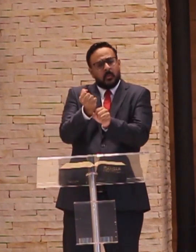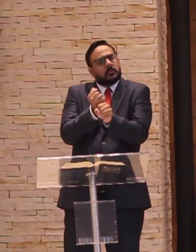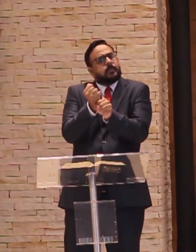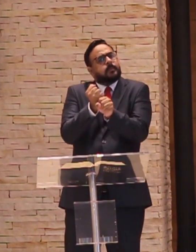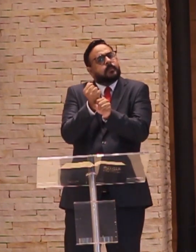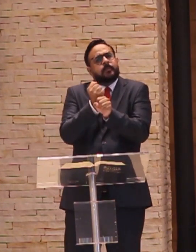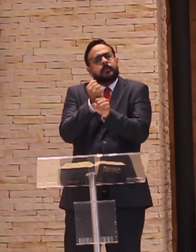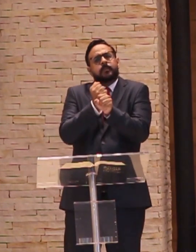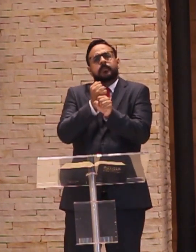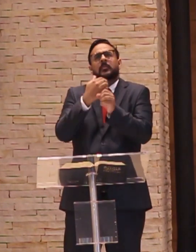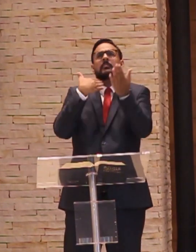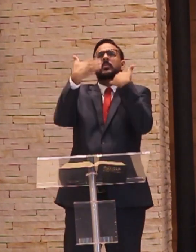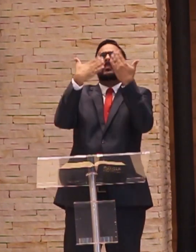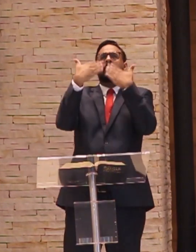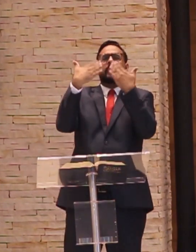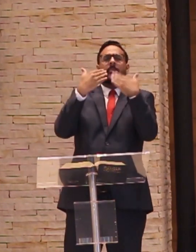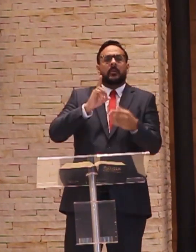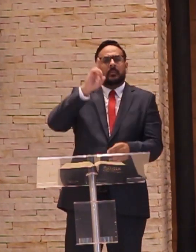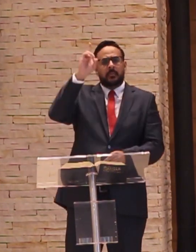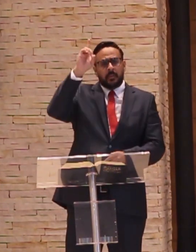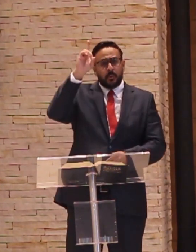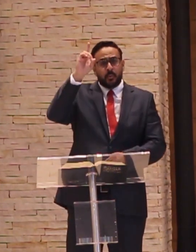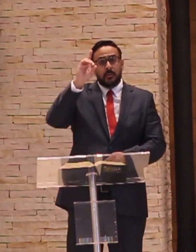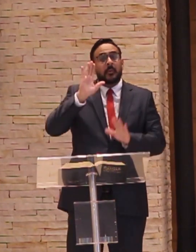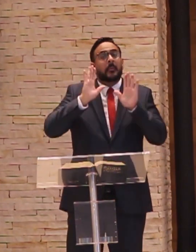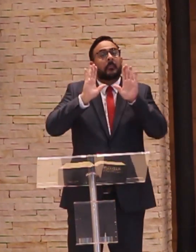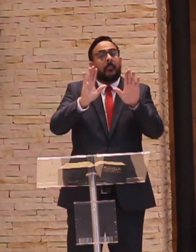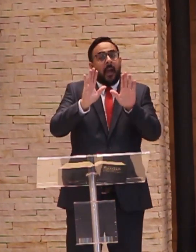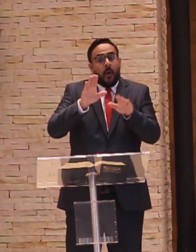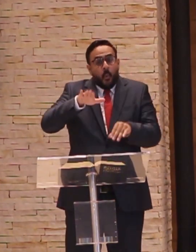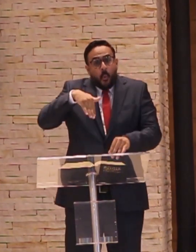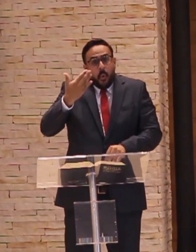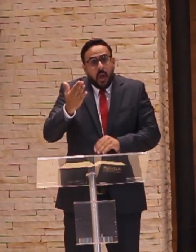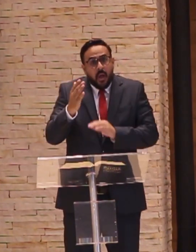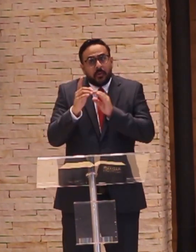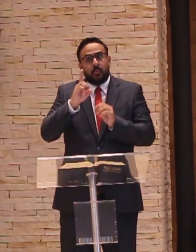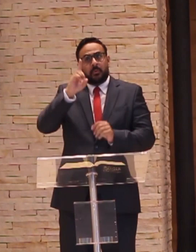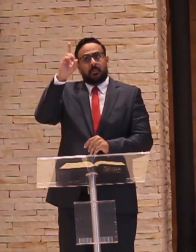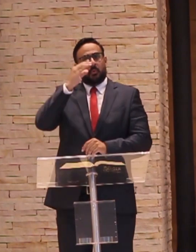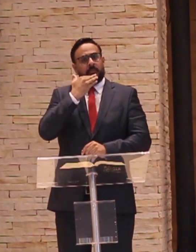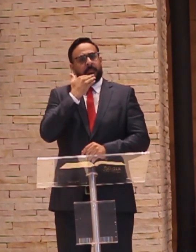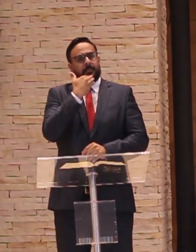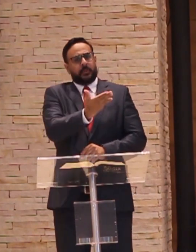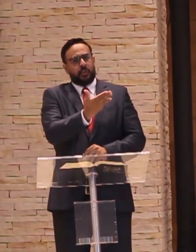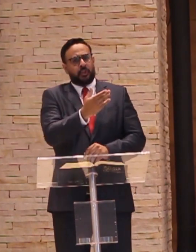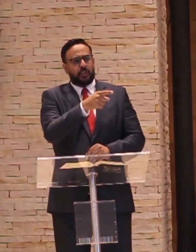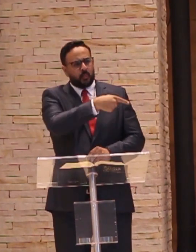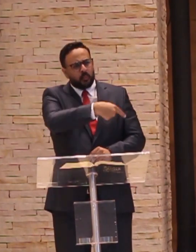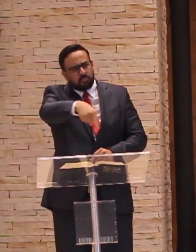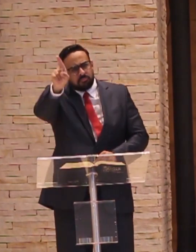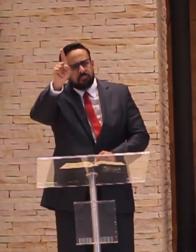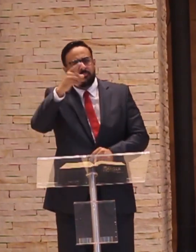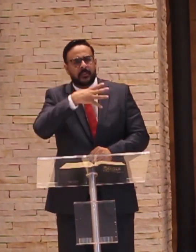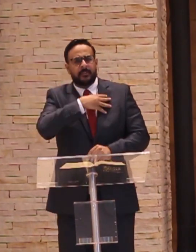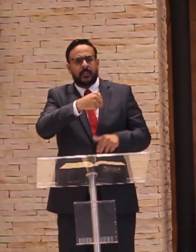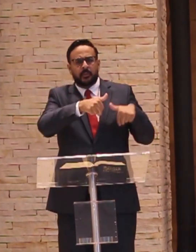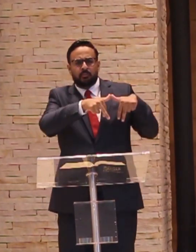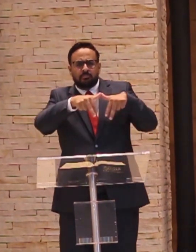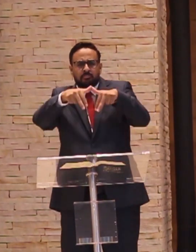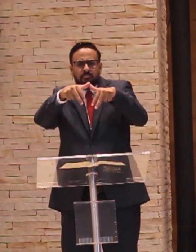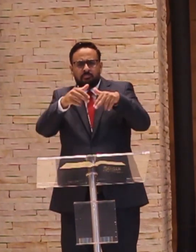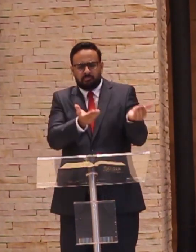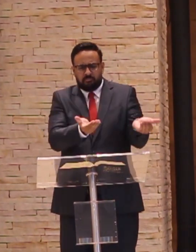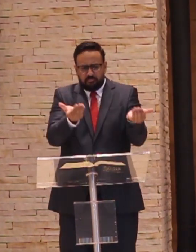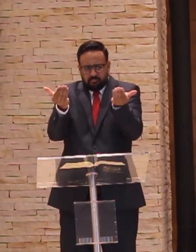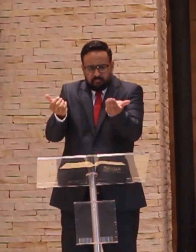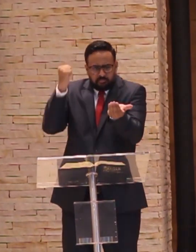assim. Você precisa ter experiência com Deus, assim como Abraão, ele passou anos tendo experiência com Deus. Quando Deus pediu a